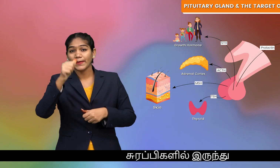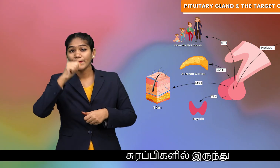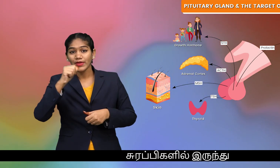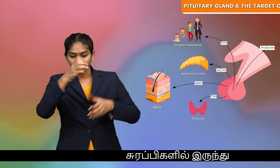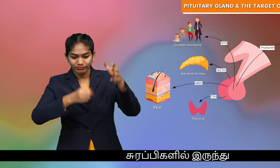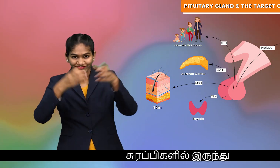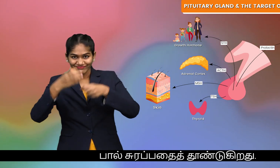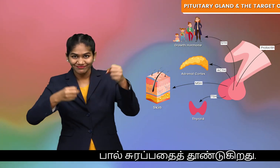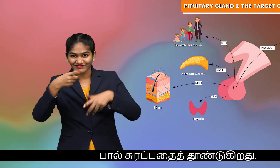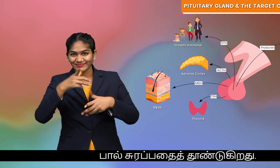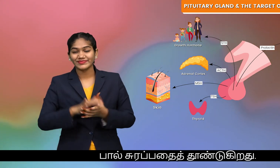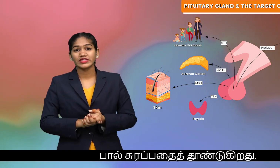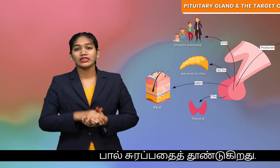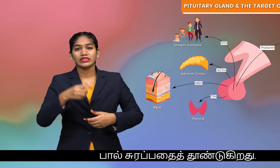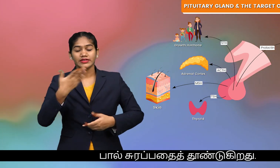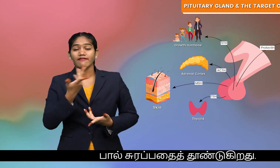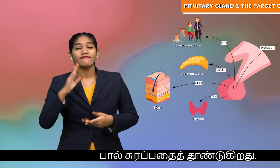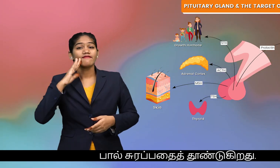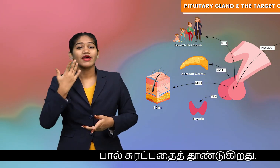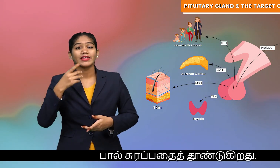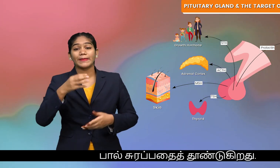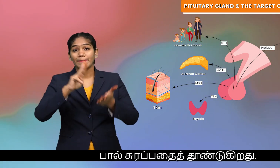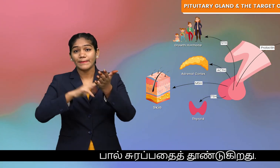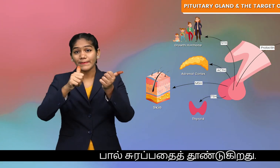சுரப்பிகளால் இருந்து பால் சுரப்பை தூண்டுகிறது.